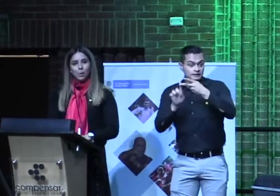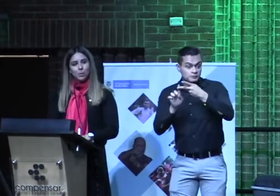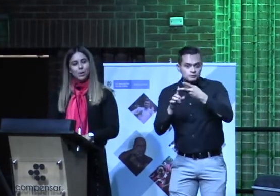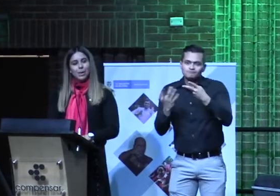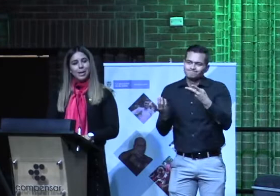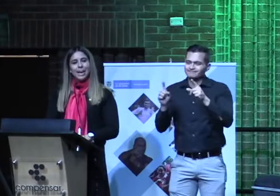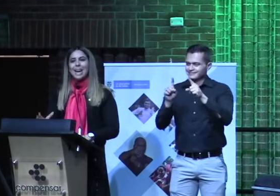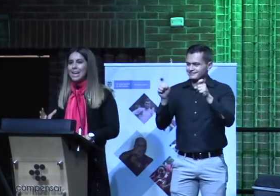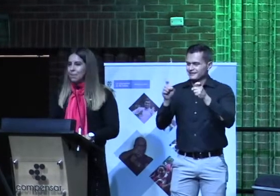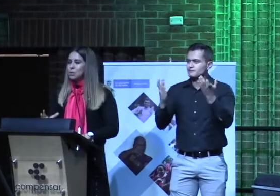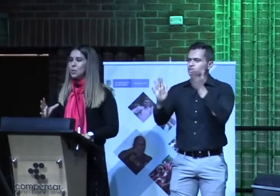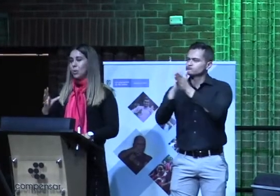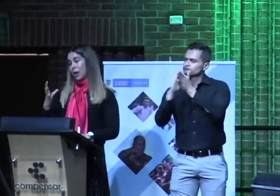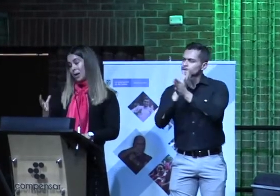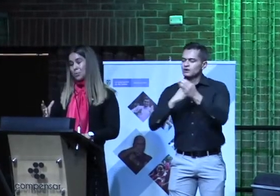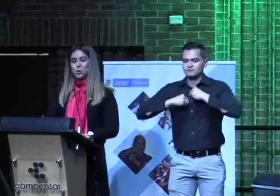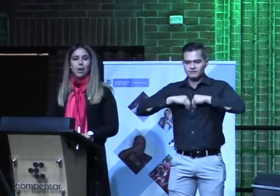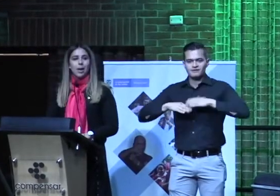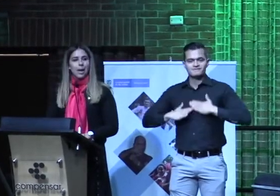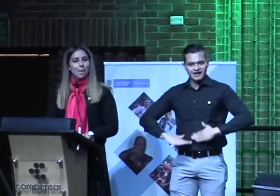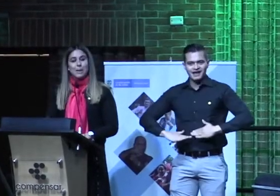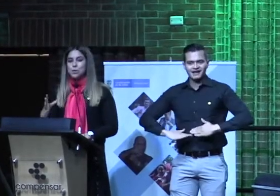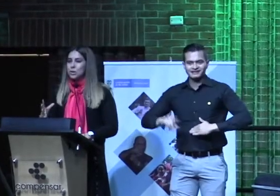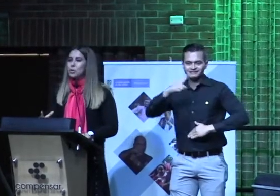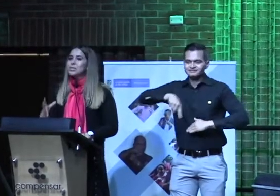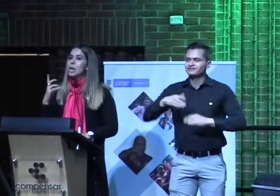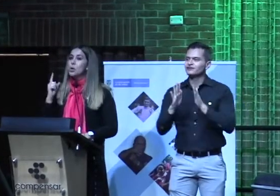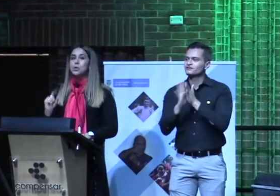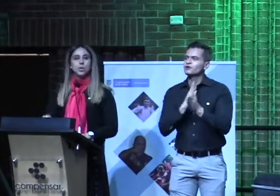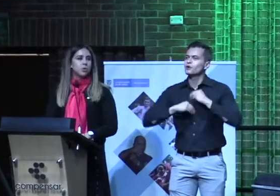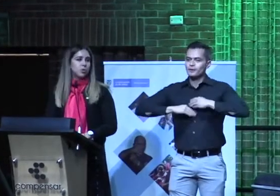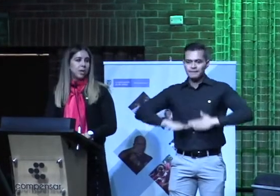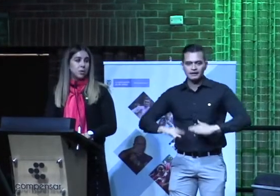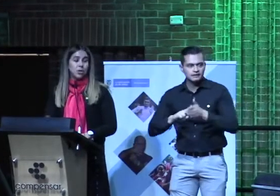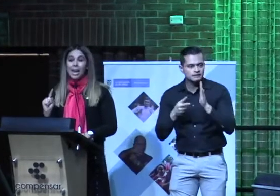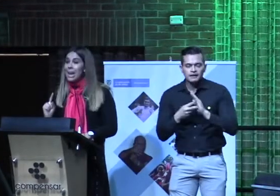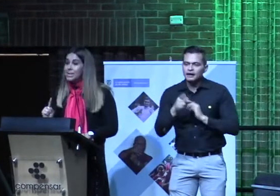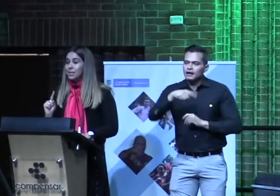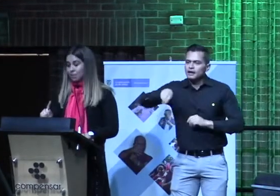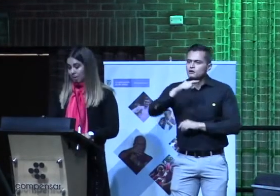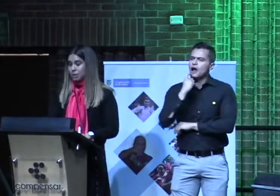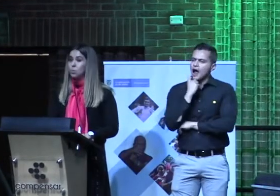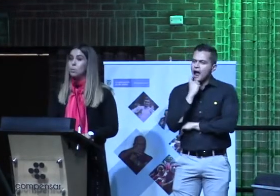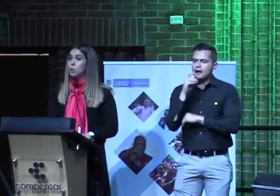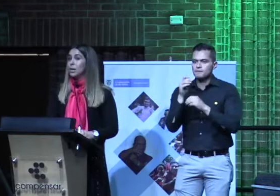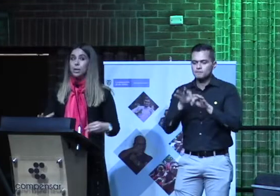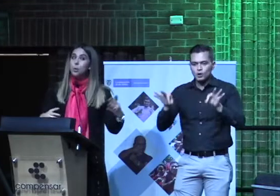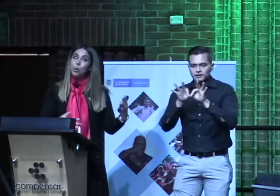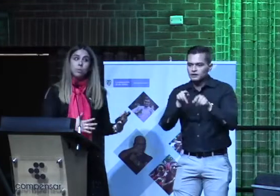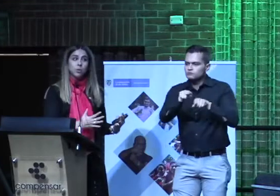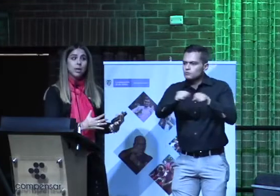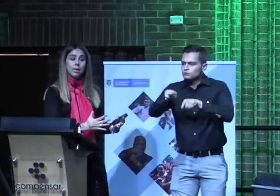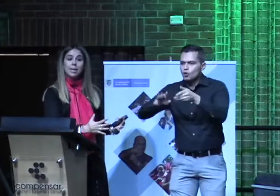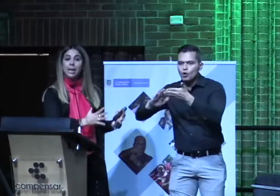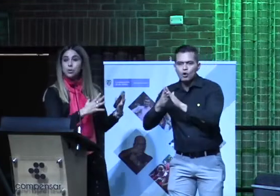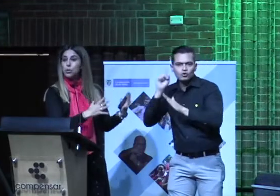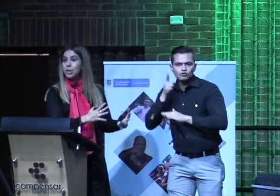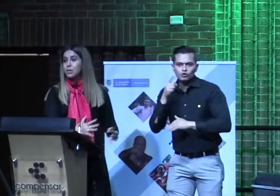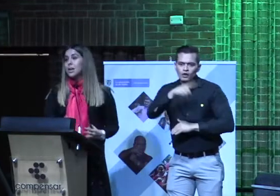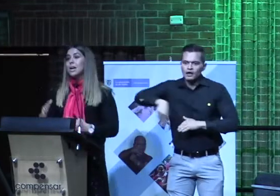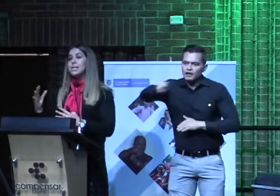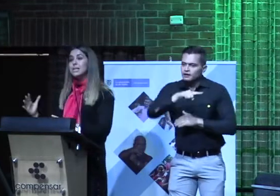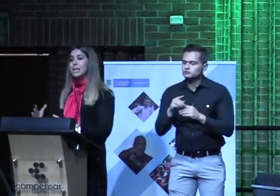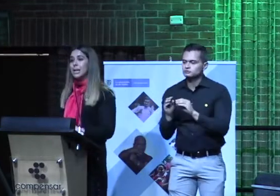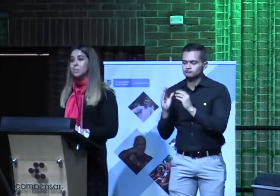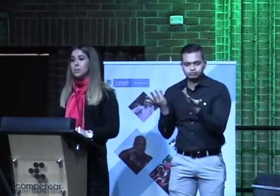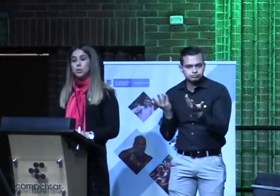de trabajo. Queremos personas sordas que conozcan sus derechos. Ese también es muy importante. No podemos tener entidades